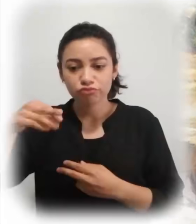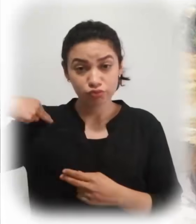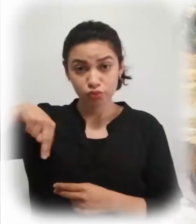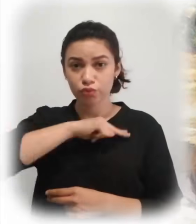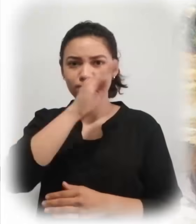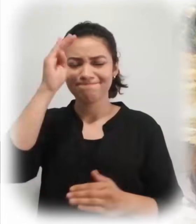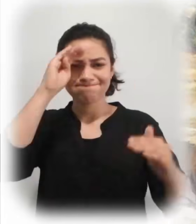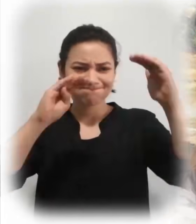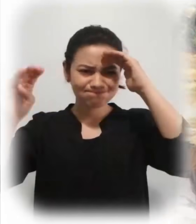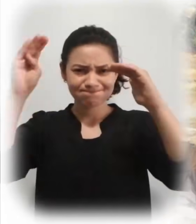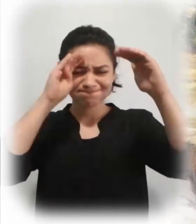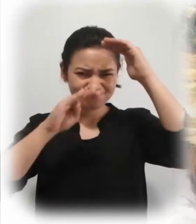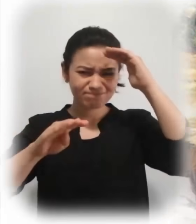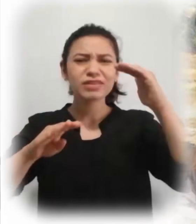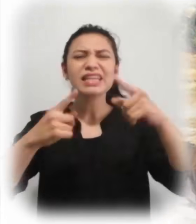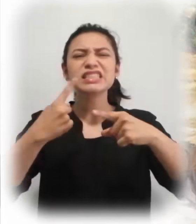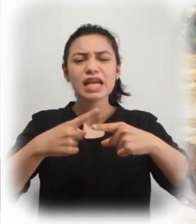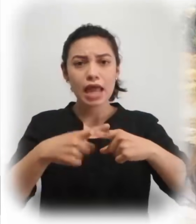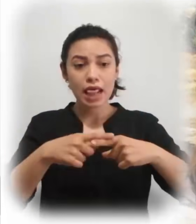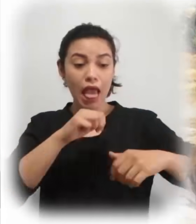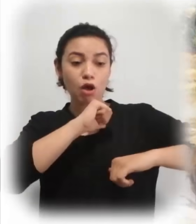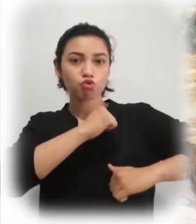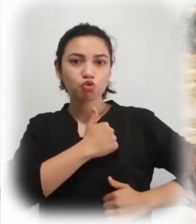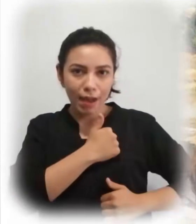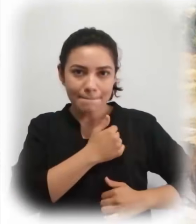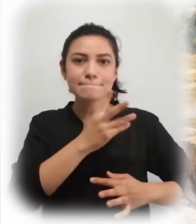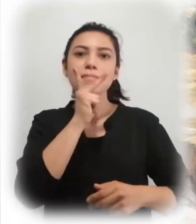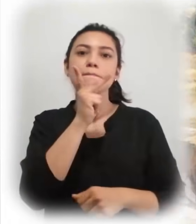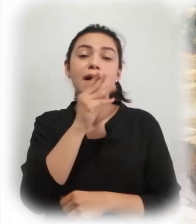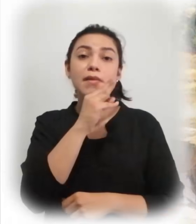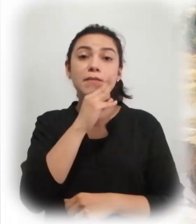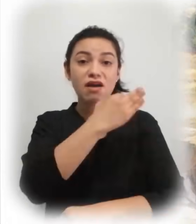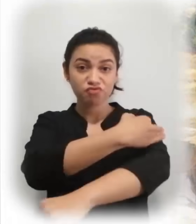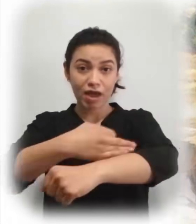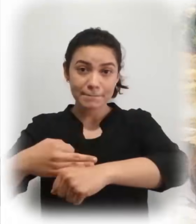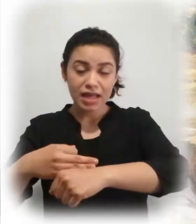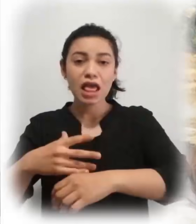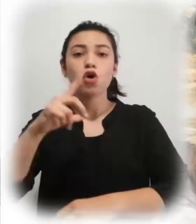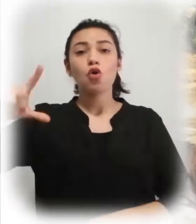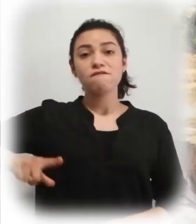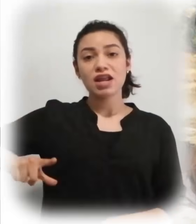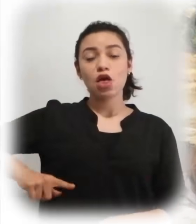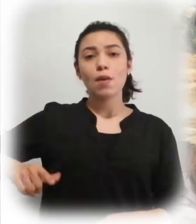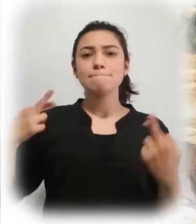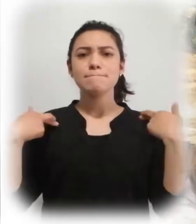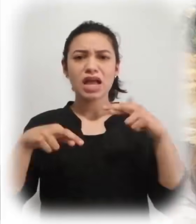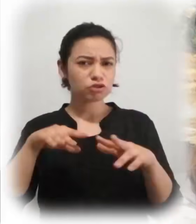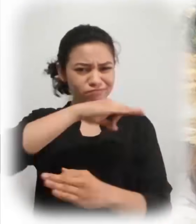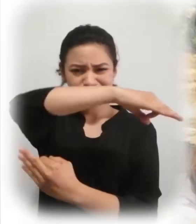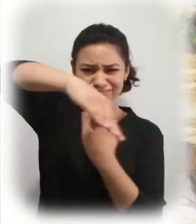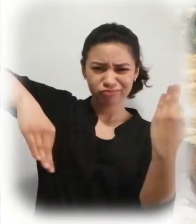autoridades, padres de familia, gobernadores, maestros y todos los que tienen alguna responsabilidad